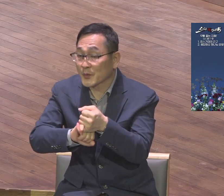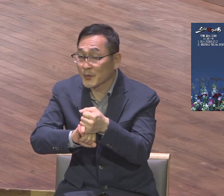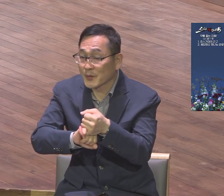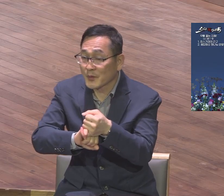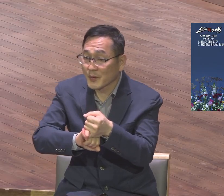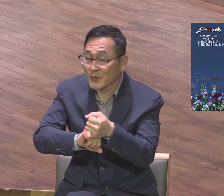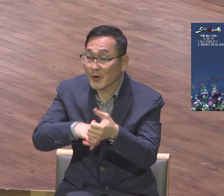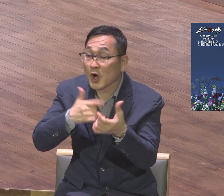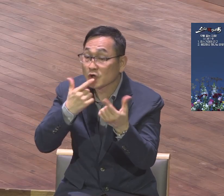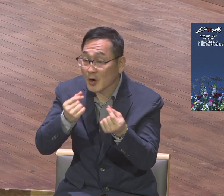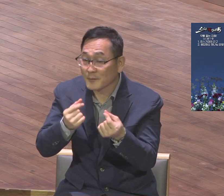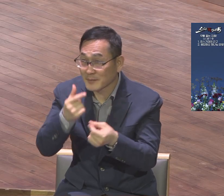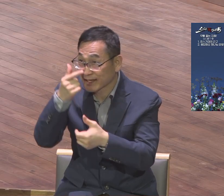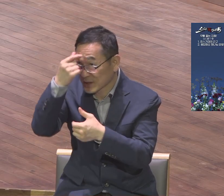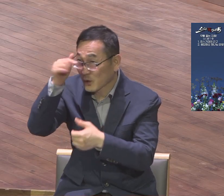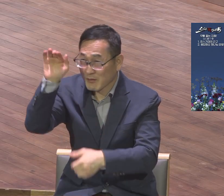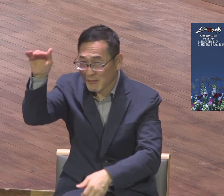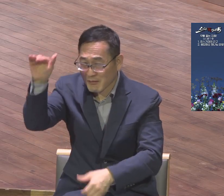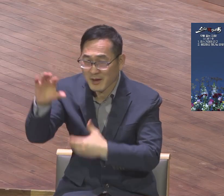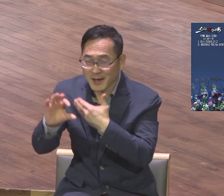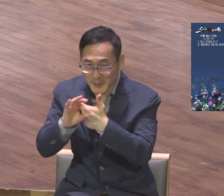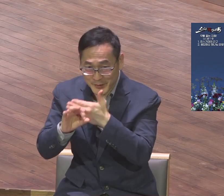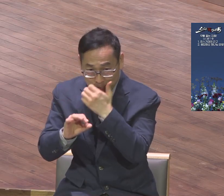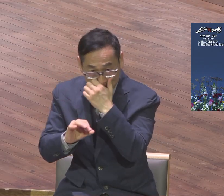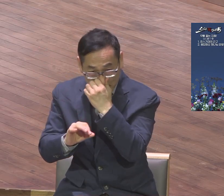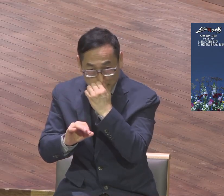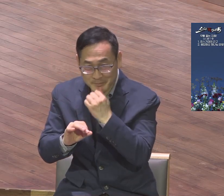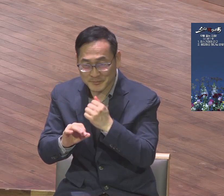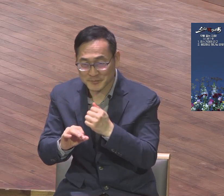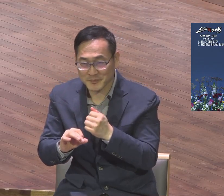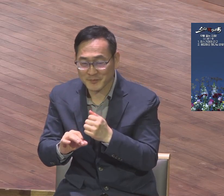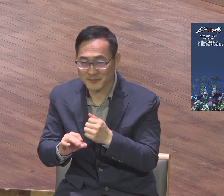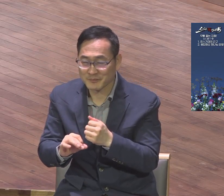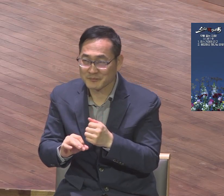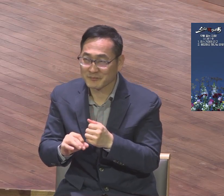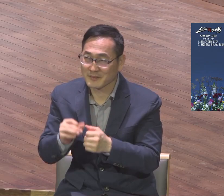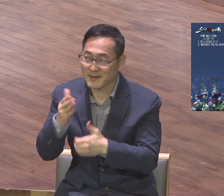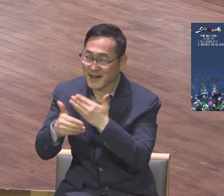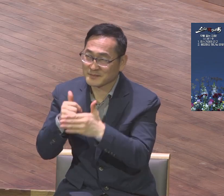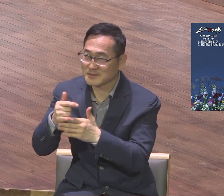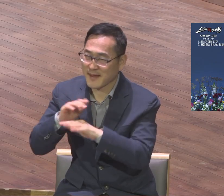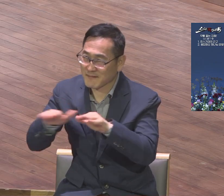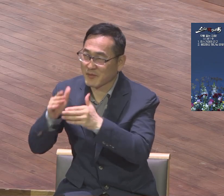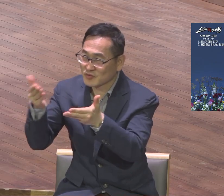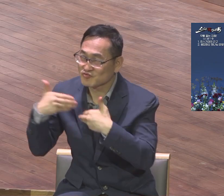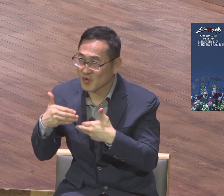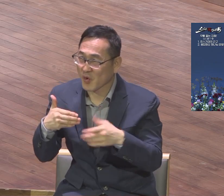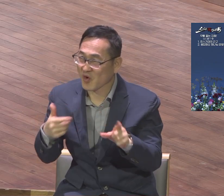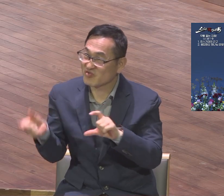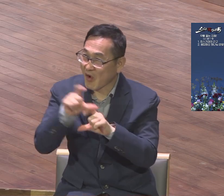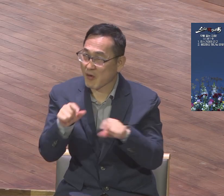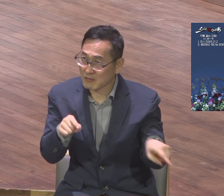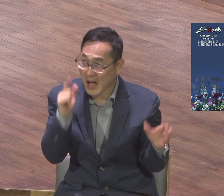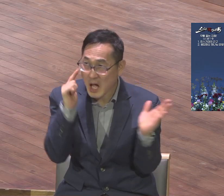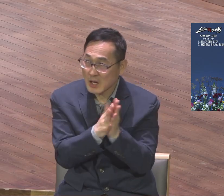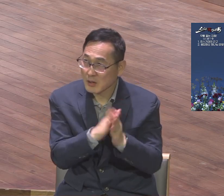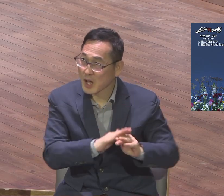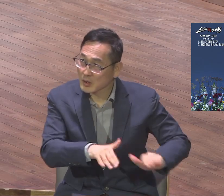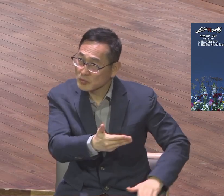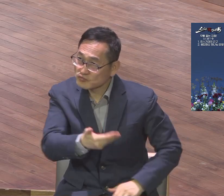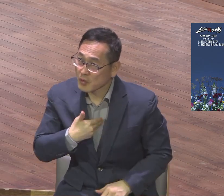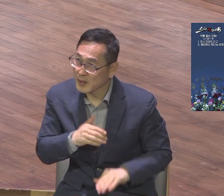줄 뿐만 아니라 구하지 않은 것도 하나님 알아서 다 해주신다. 우리의